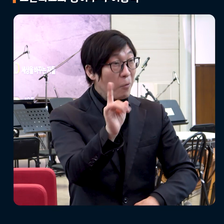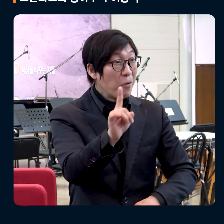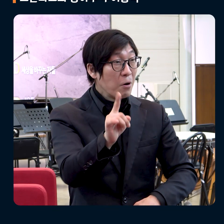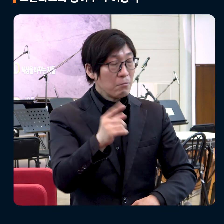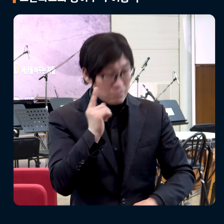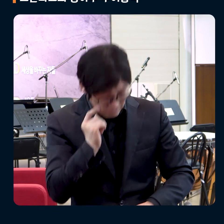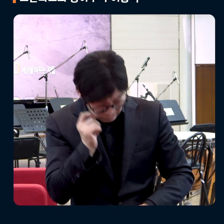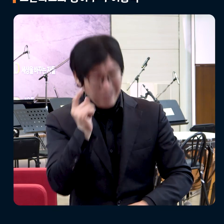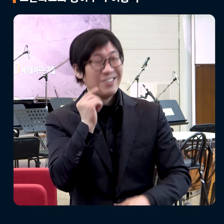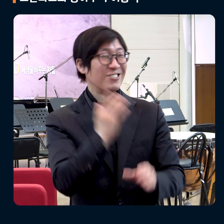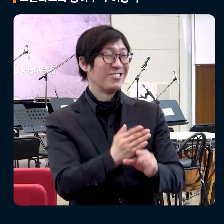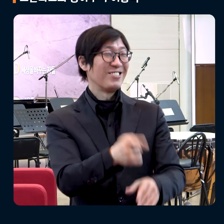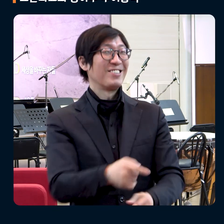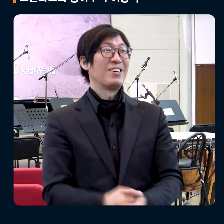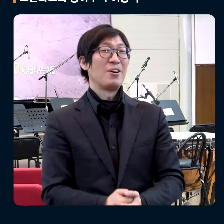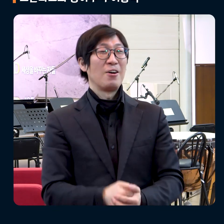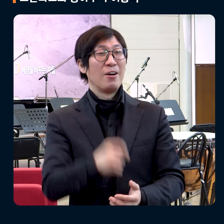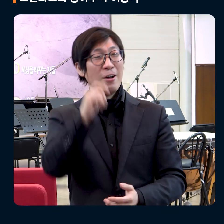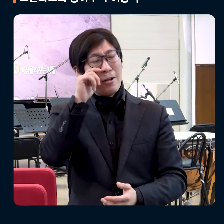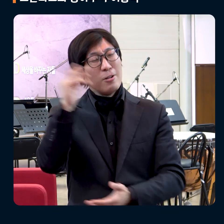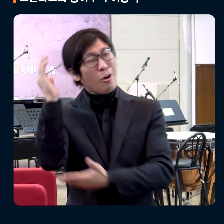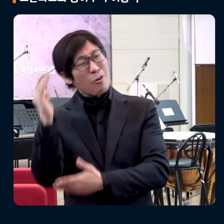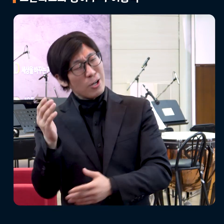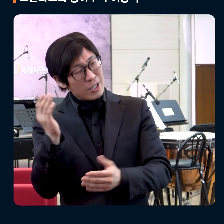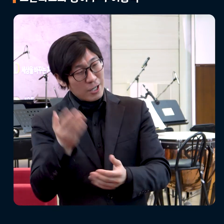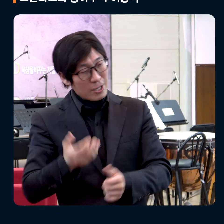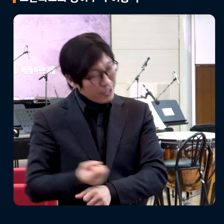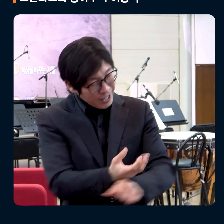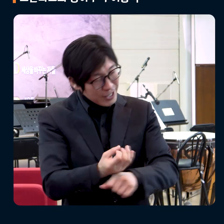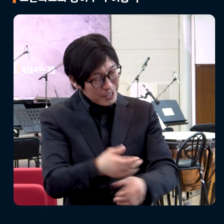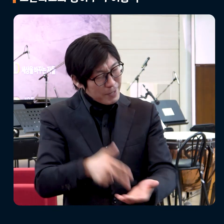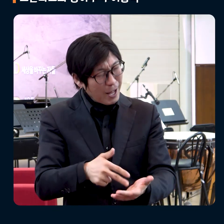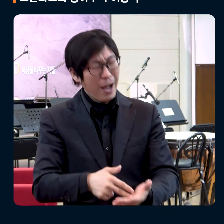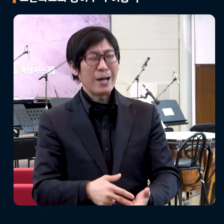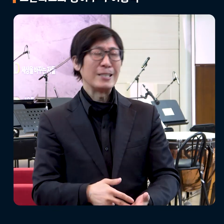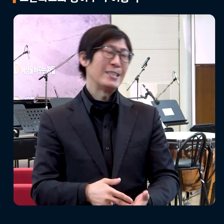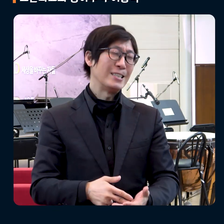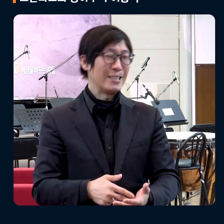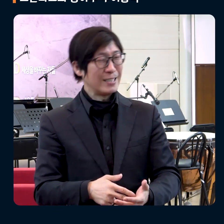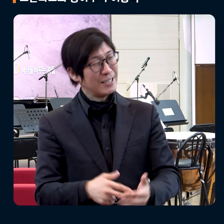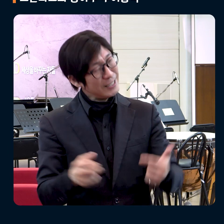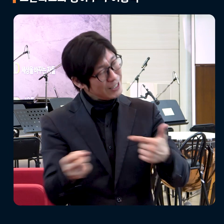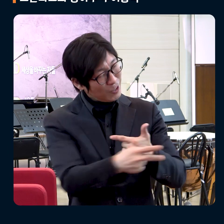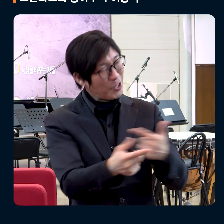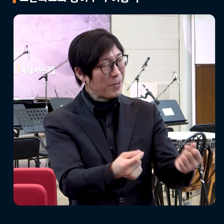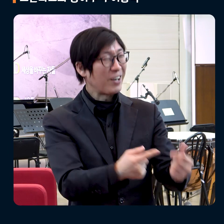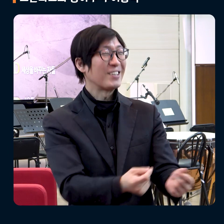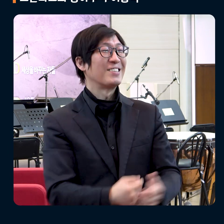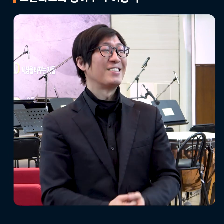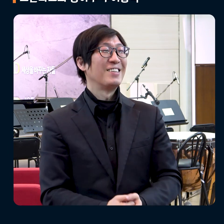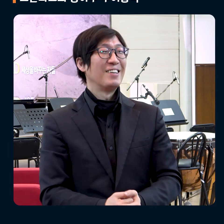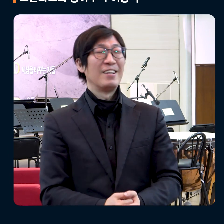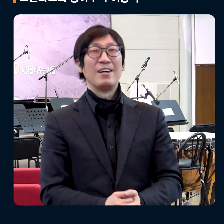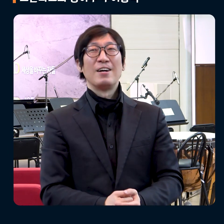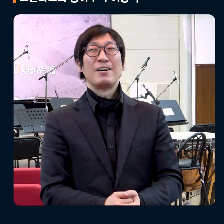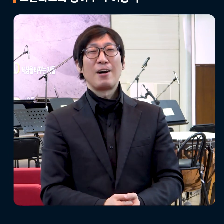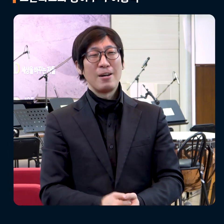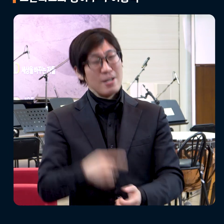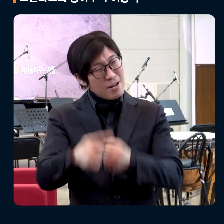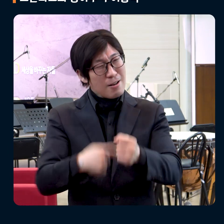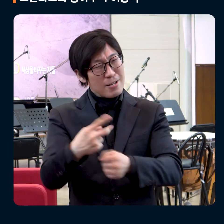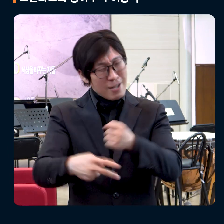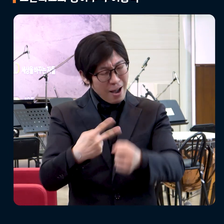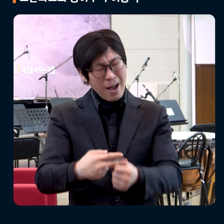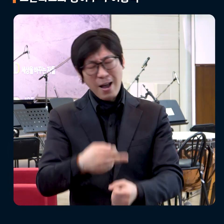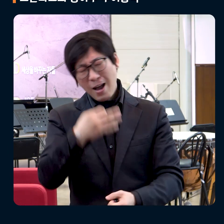그러니까 여러분 얼마나 열심히 설교하는데 여긴 그럼 한 분도 없지만 그렇게 하니까 1, 2년도 아니고 보기가 싫으시고 힘드시다고 그